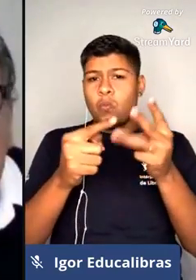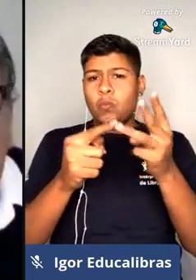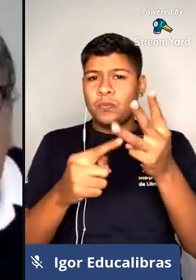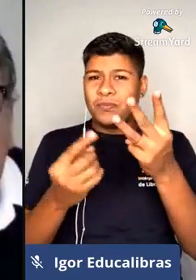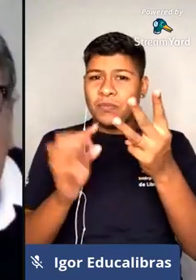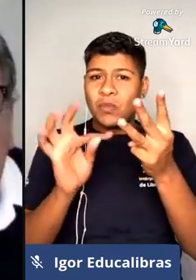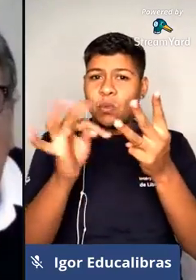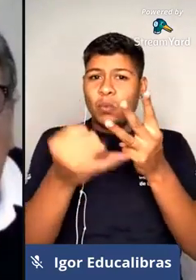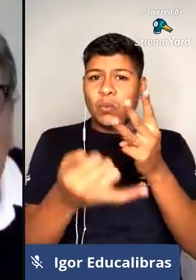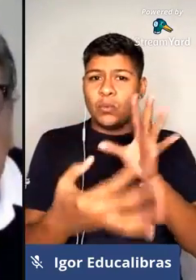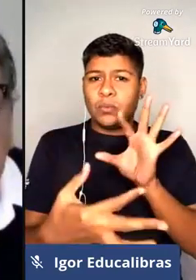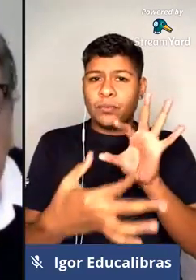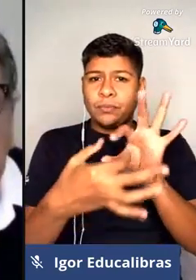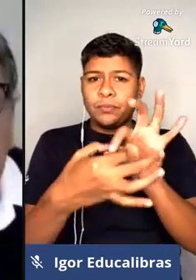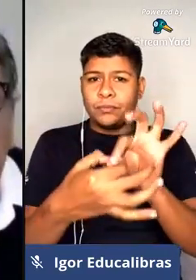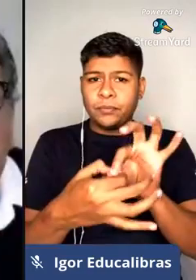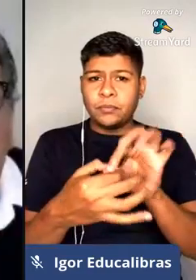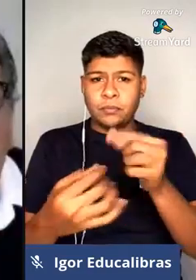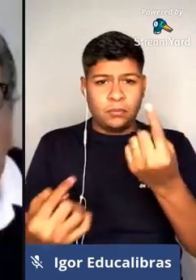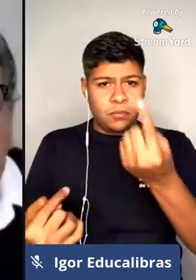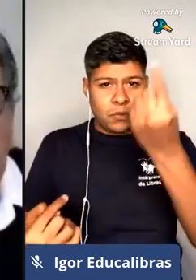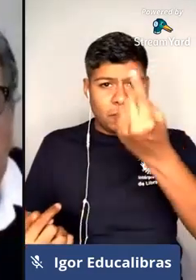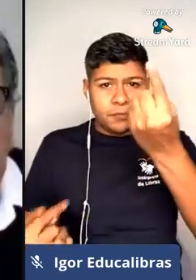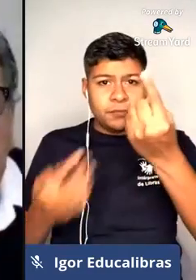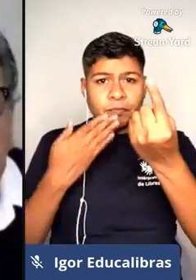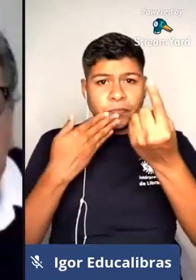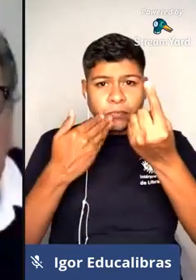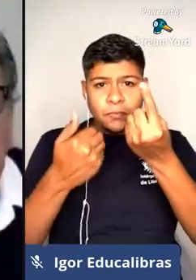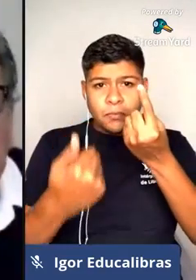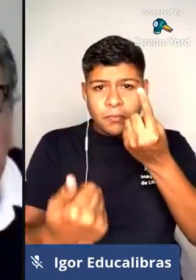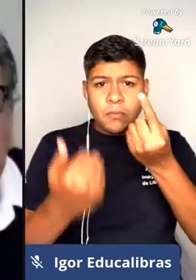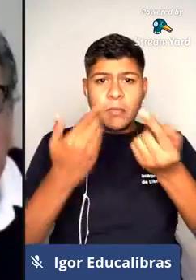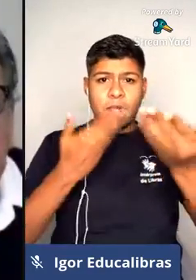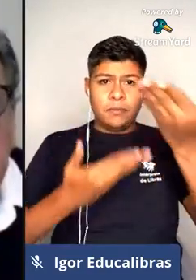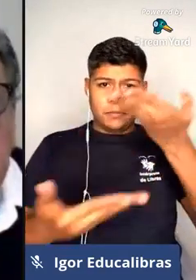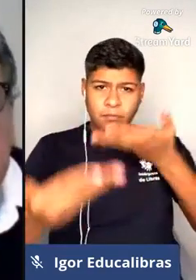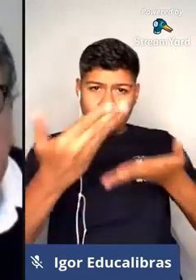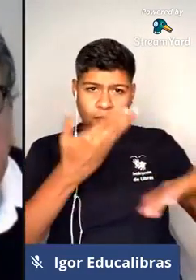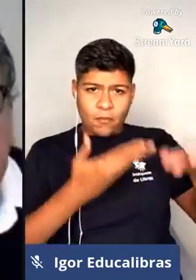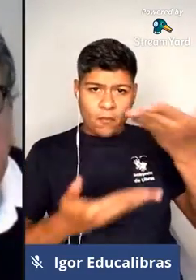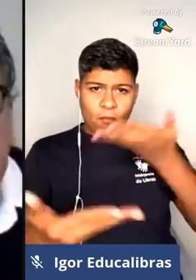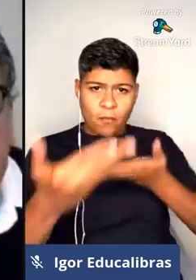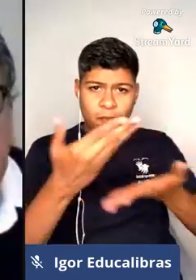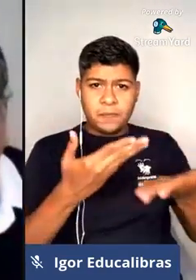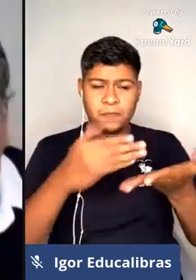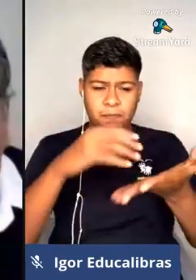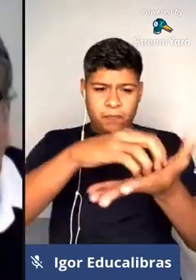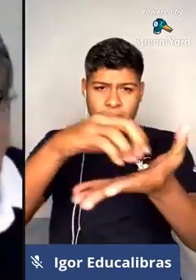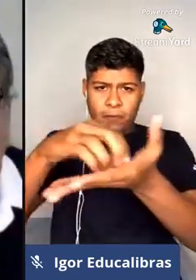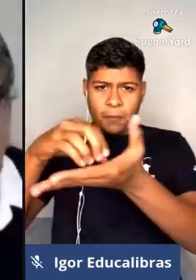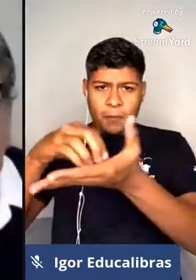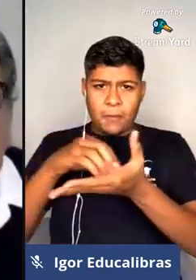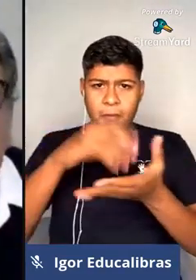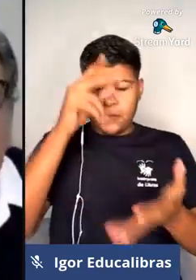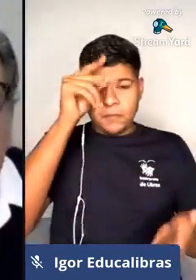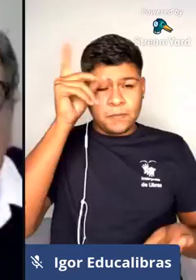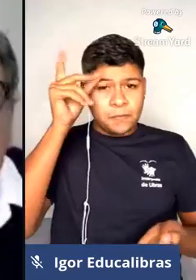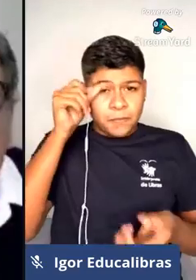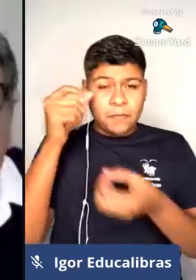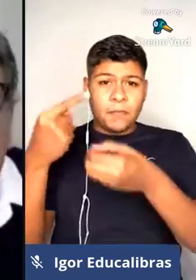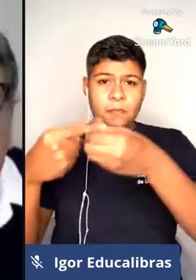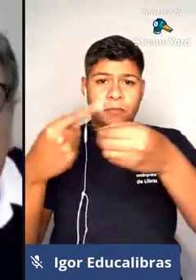que a 1 levou a uma melhor relação das subprefeituras na época, hoje prefeituras